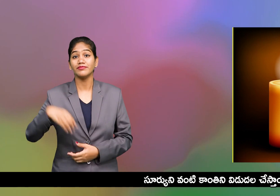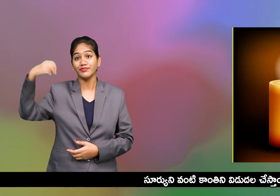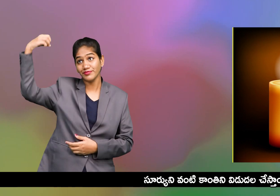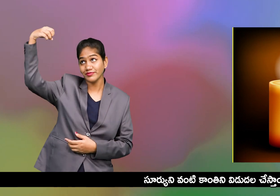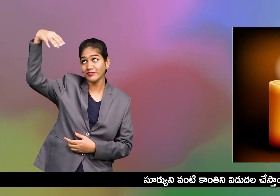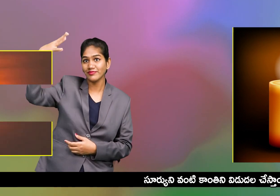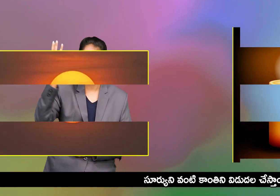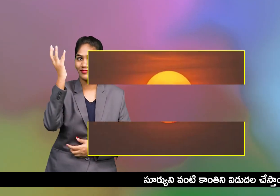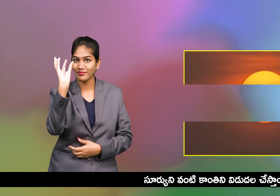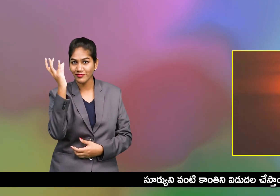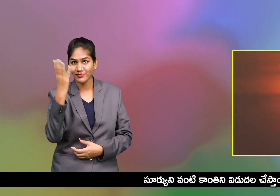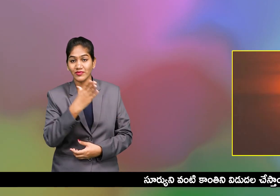చేస్తాయి.